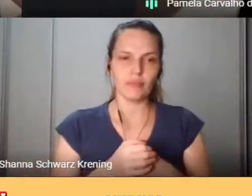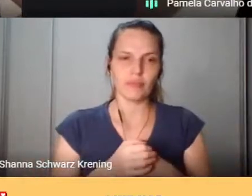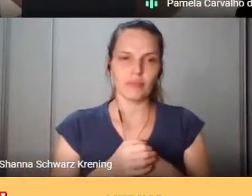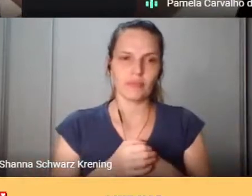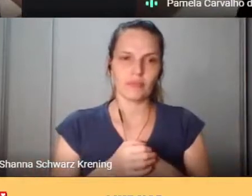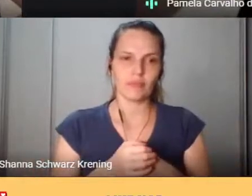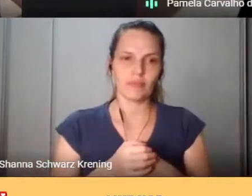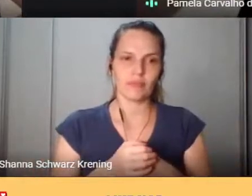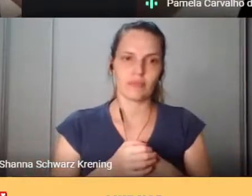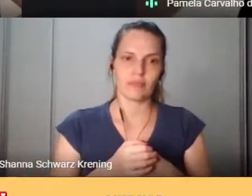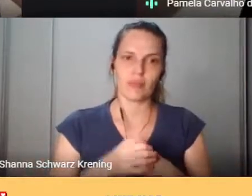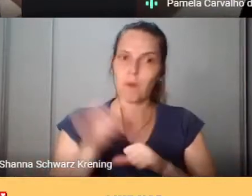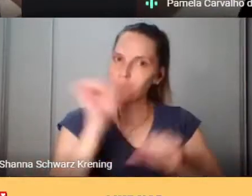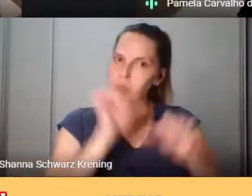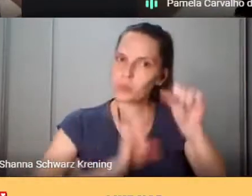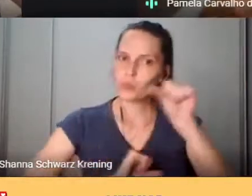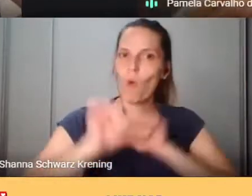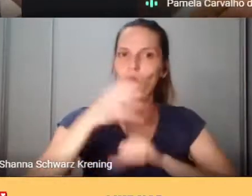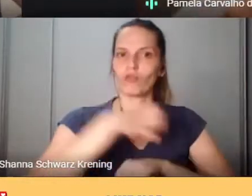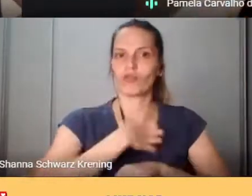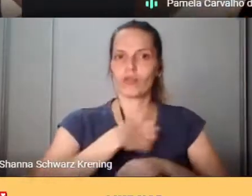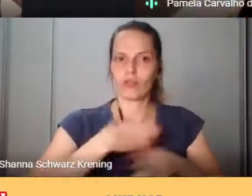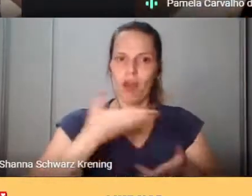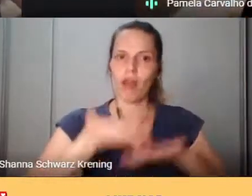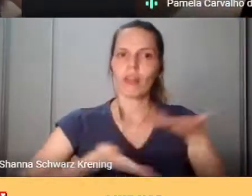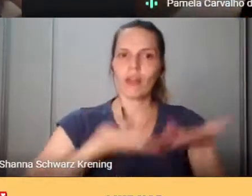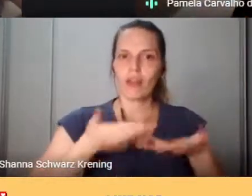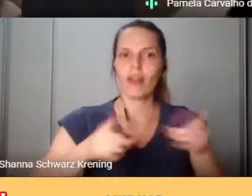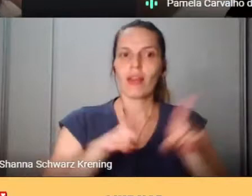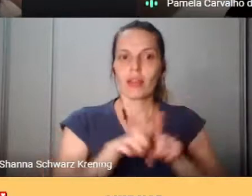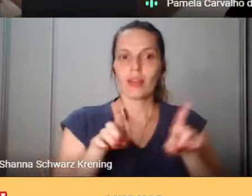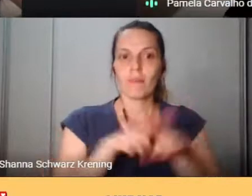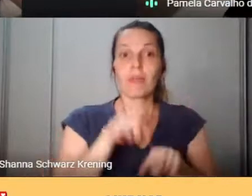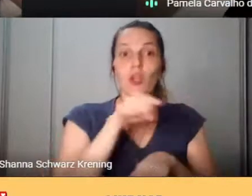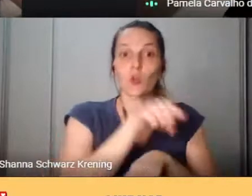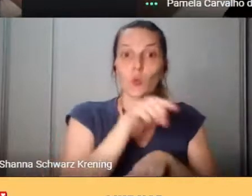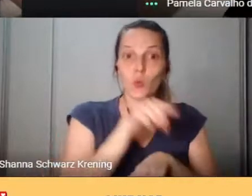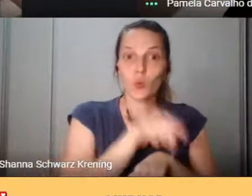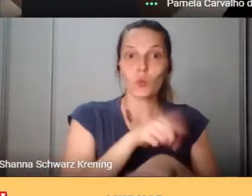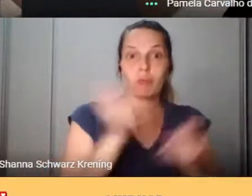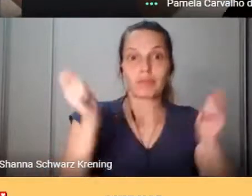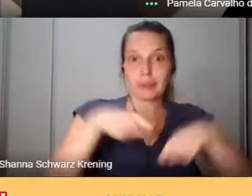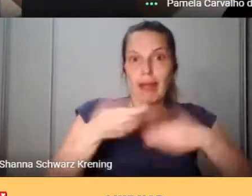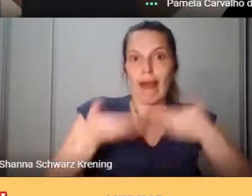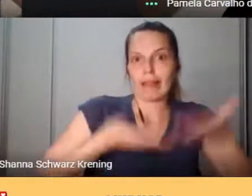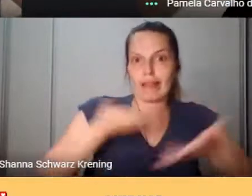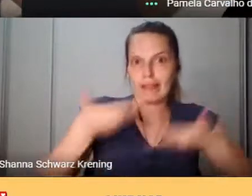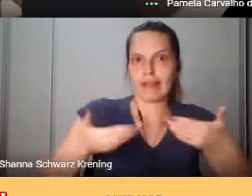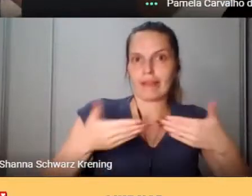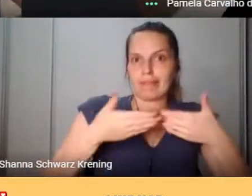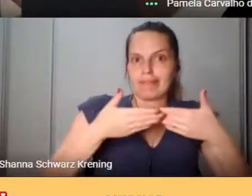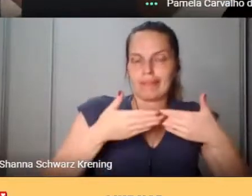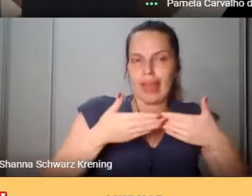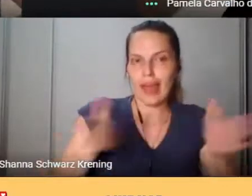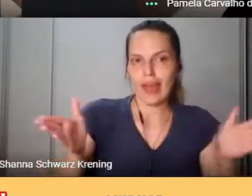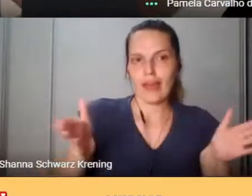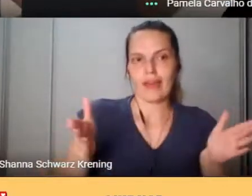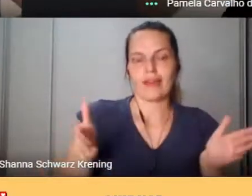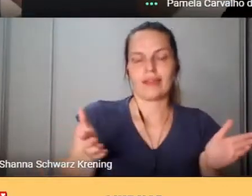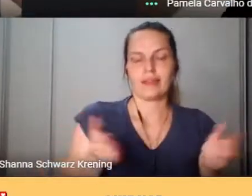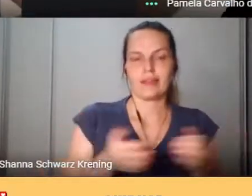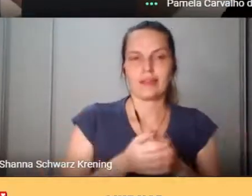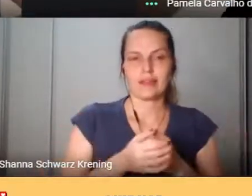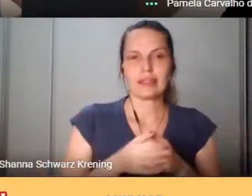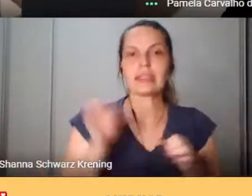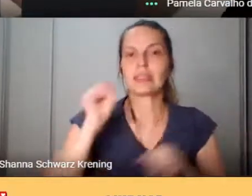Que mudou, né? Mudou um pouco os atendimentos e a tua disponibilidade como profissional também, né? Sim, mudou,